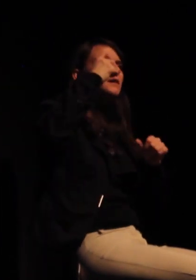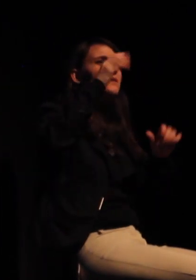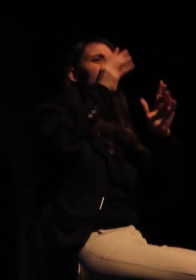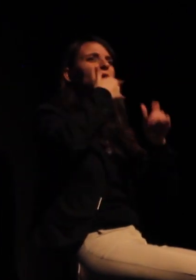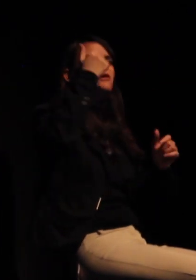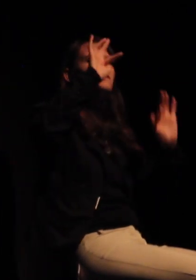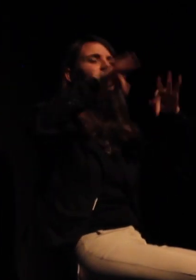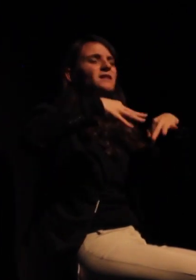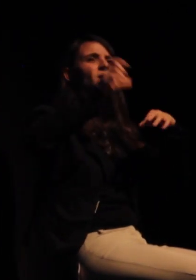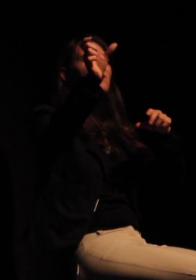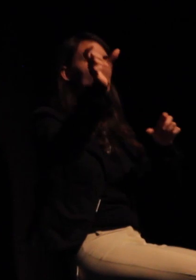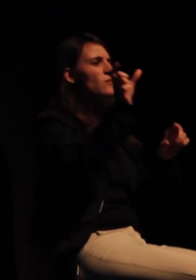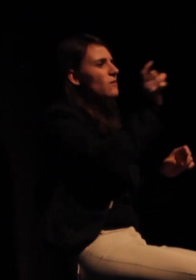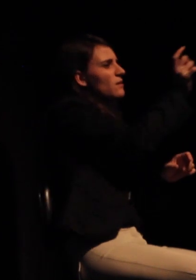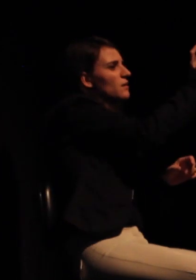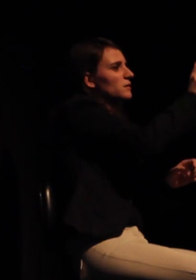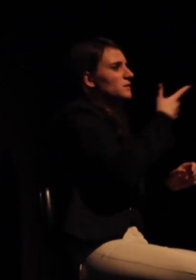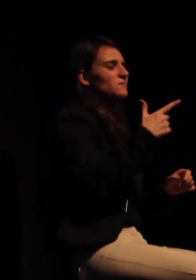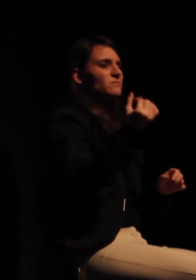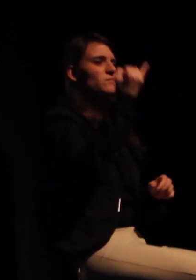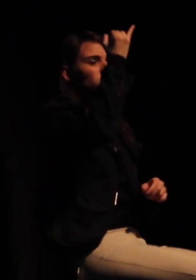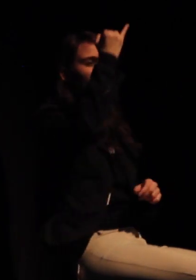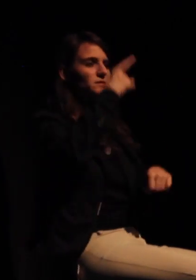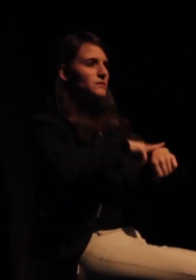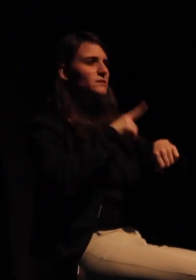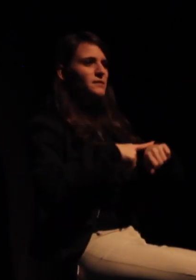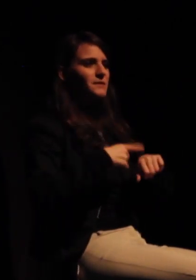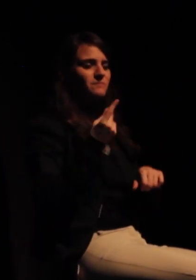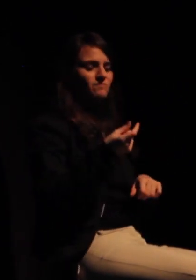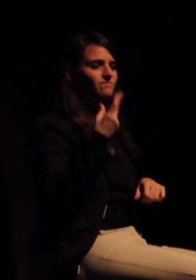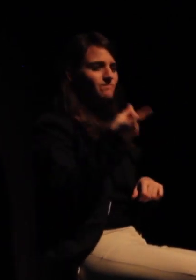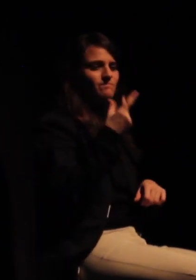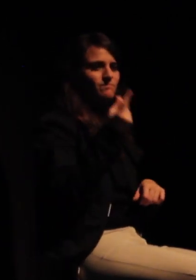no final. E não tem importância, porque o tempo passa